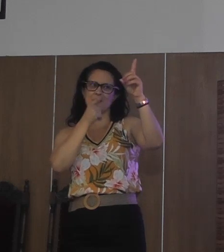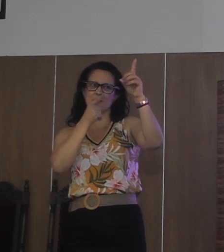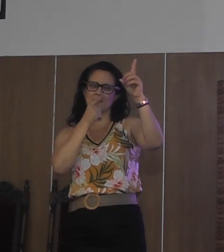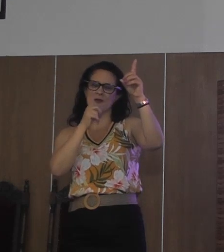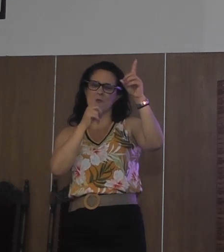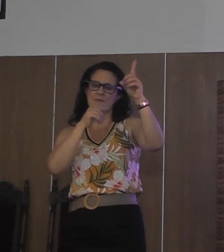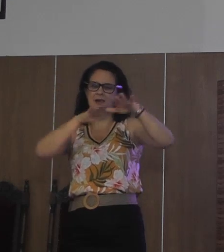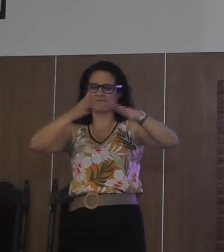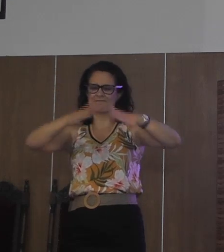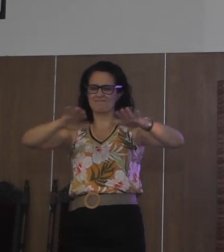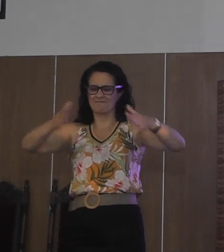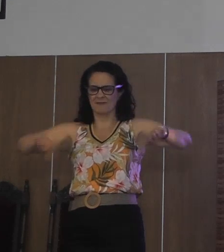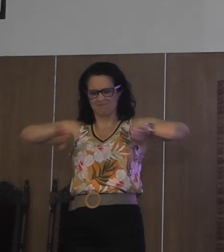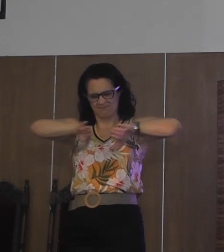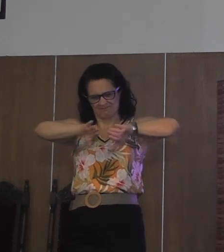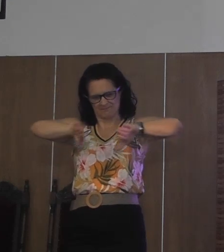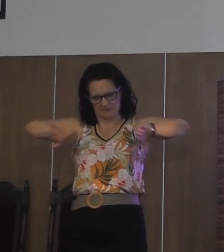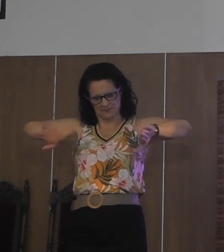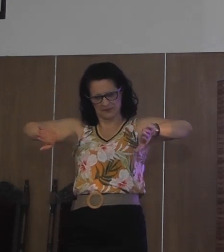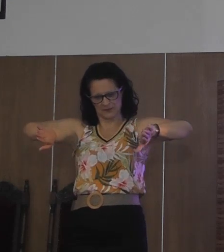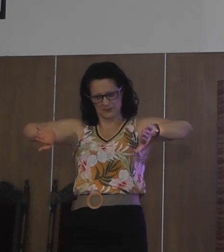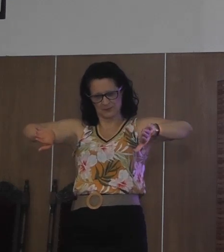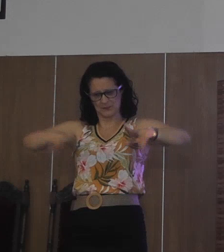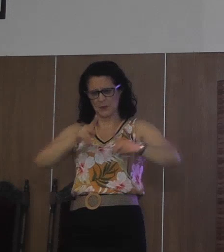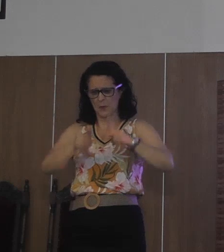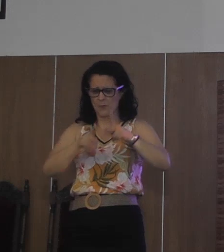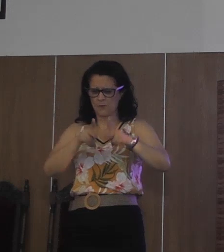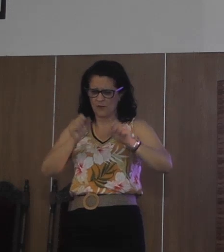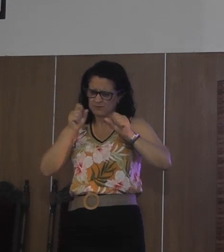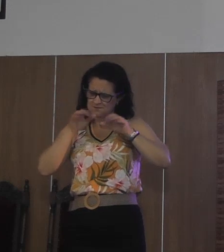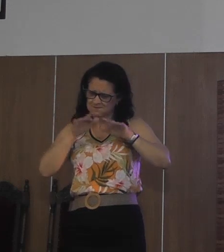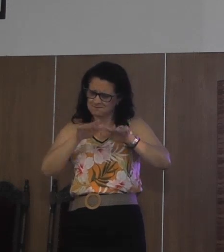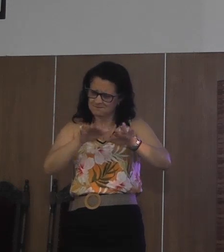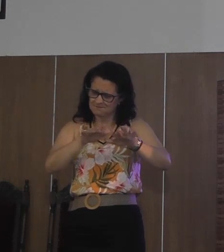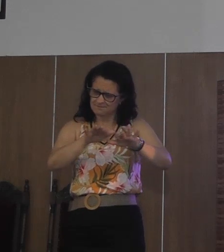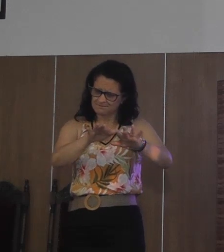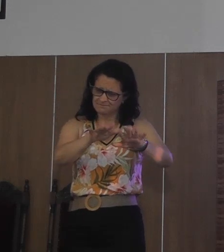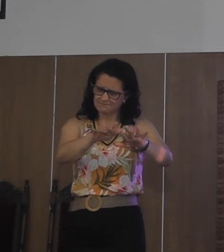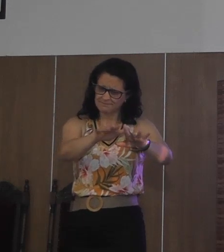Josué agora ele se depara com outra dificuldade na frente dele.